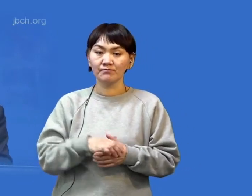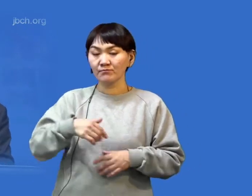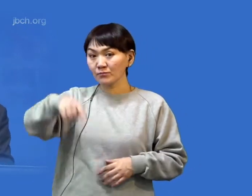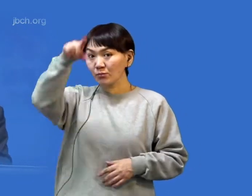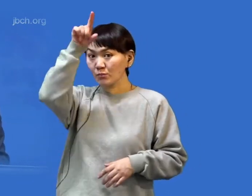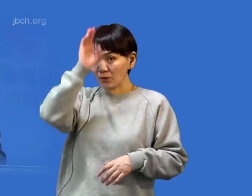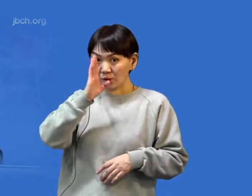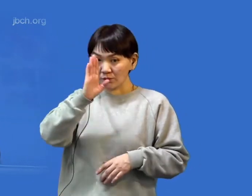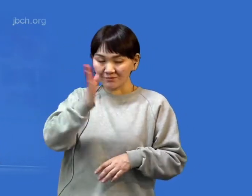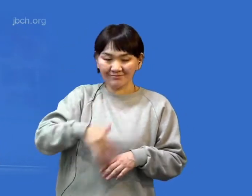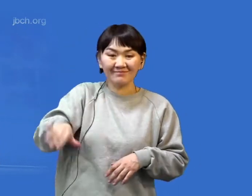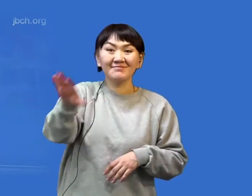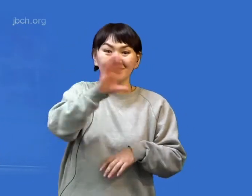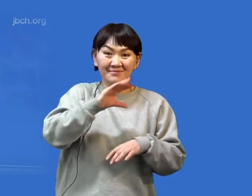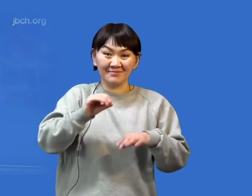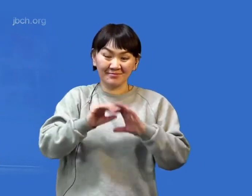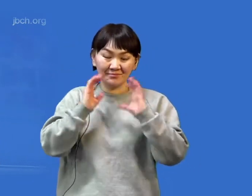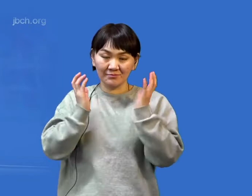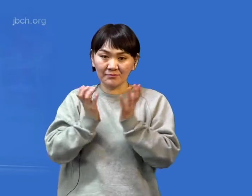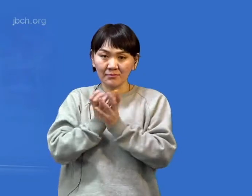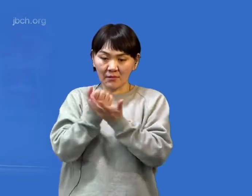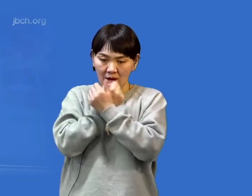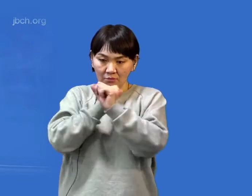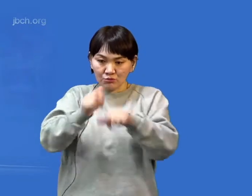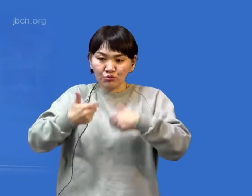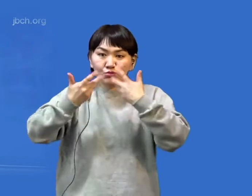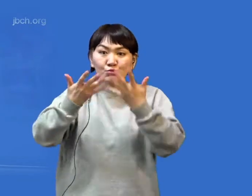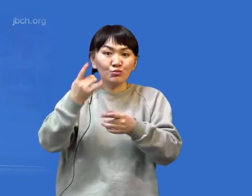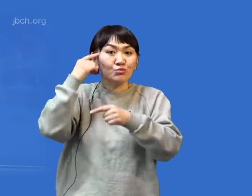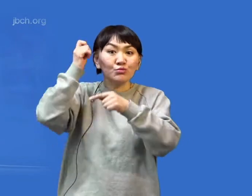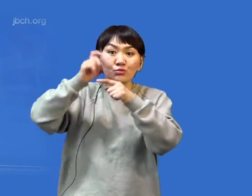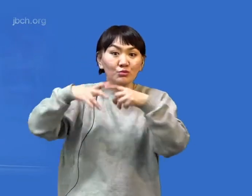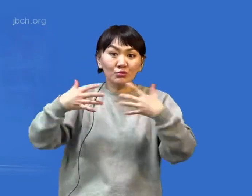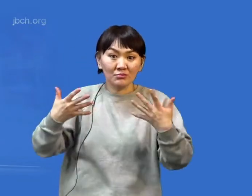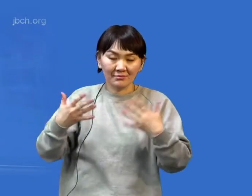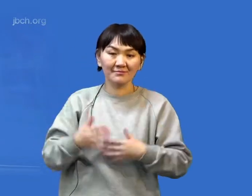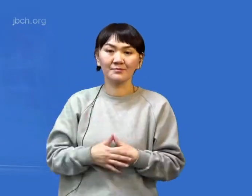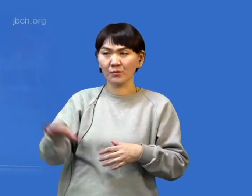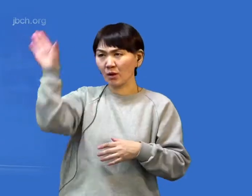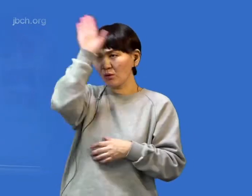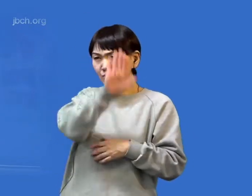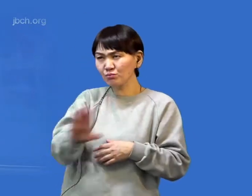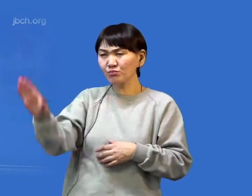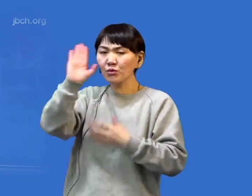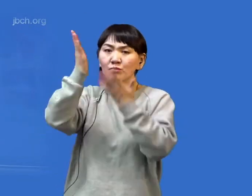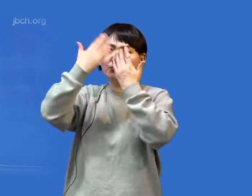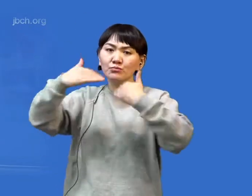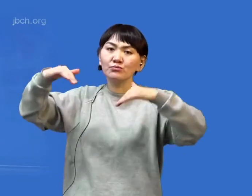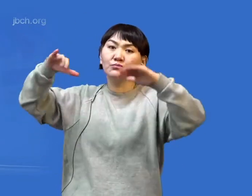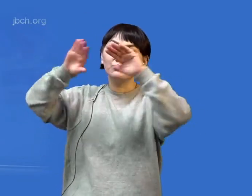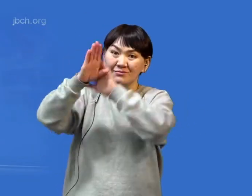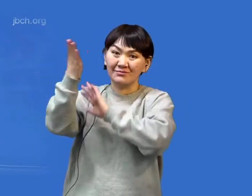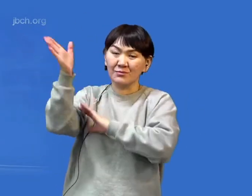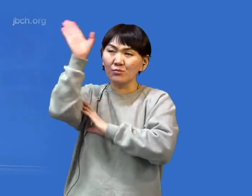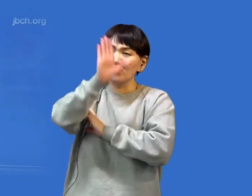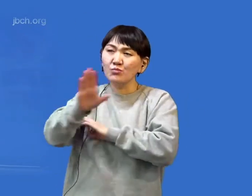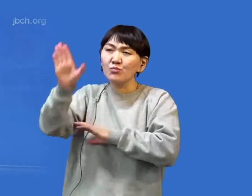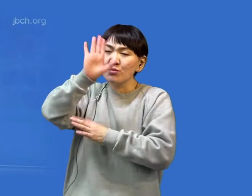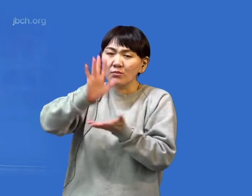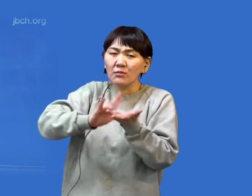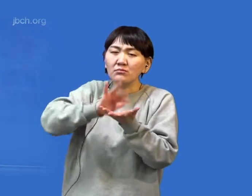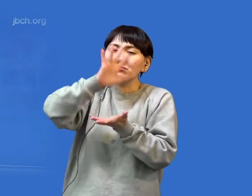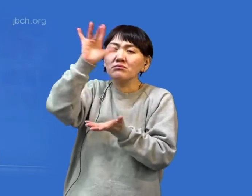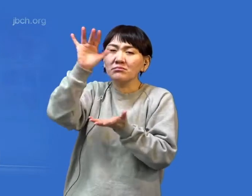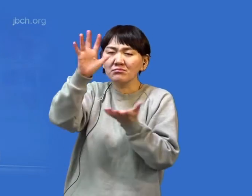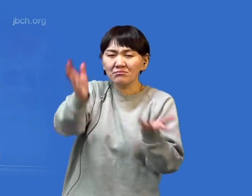Бурхан бид бүхнийг аварсан зориг бол мөнхийн бурханы улс болон тэр мөнхийн алдар сууд